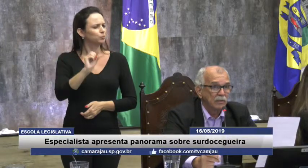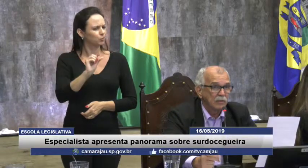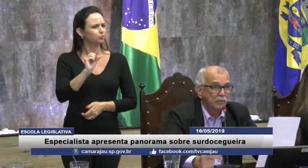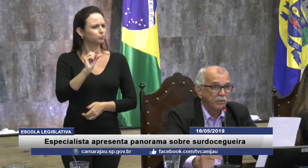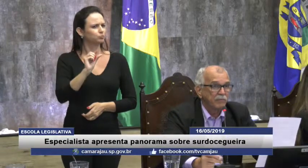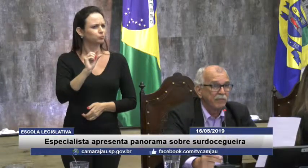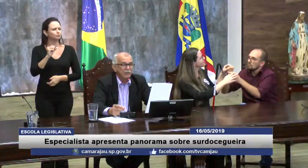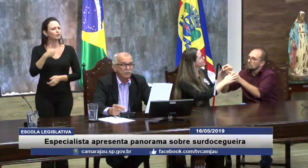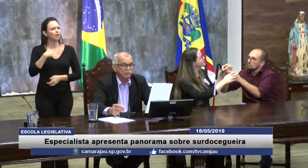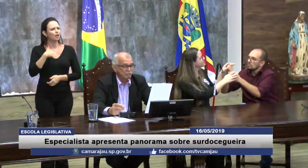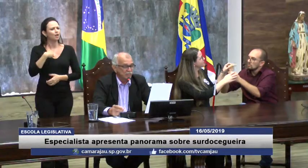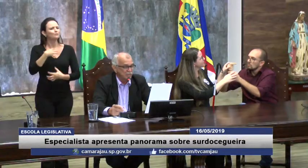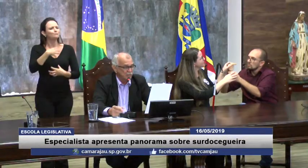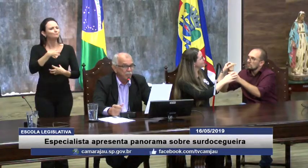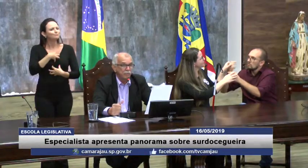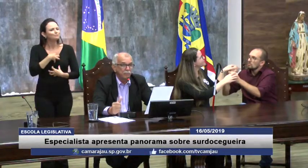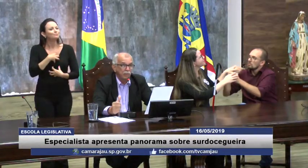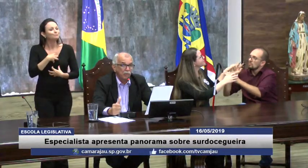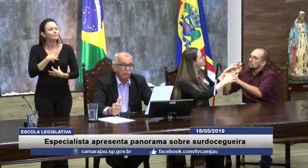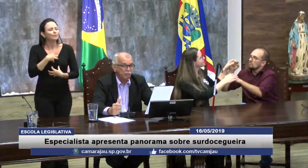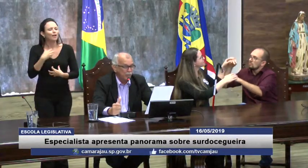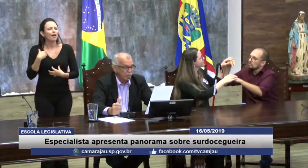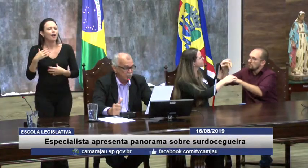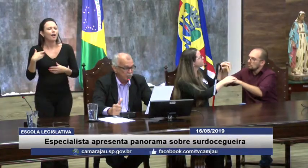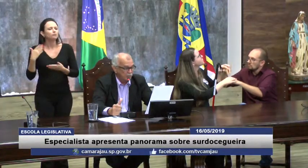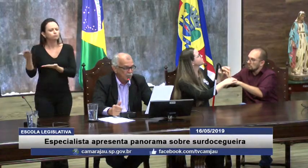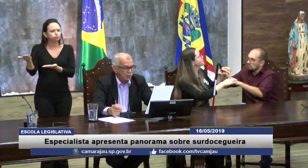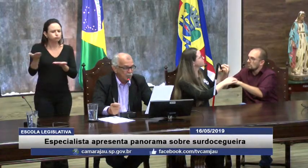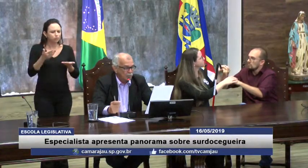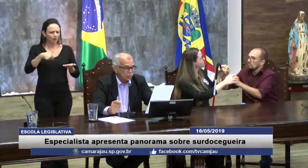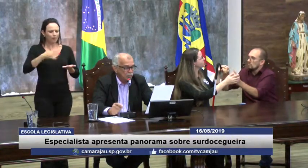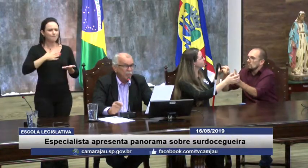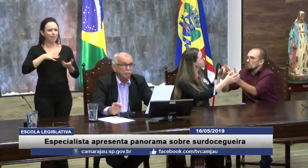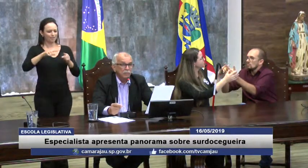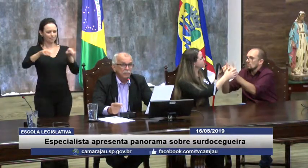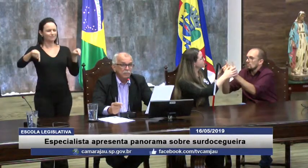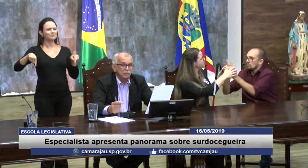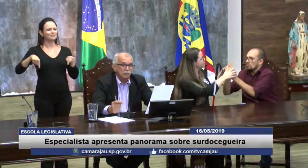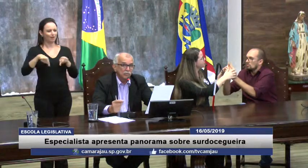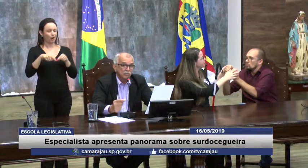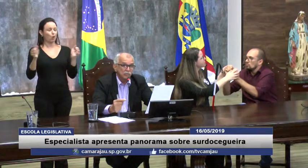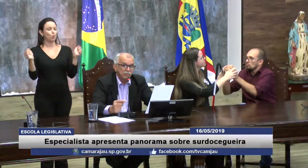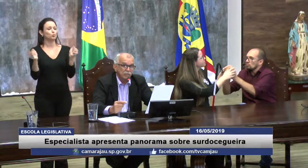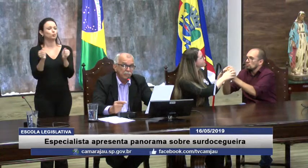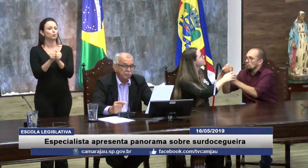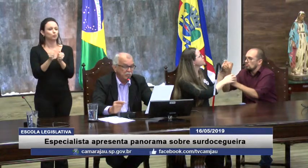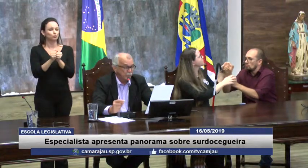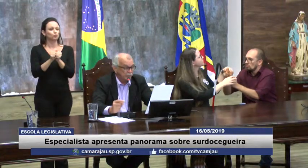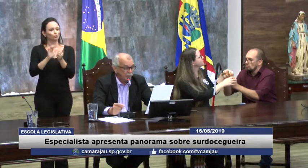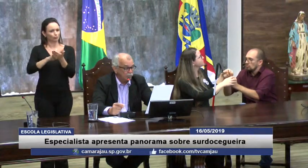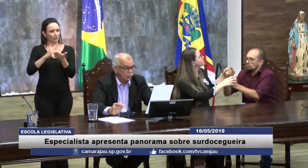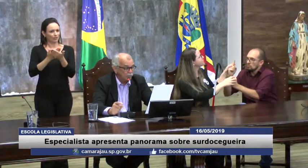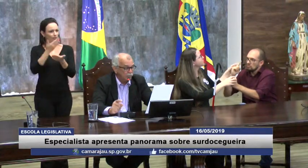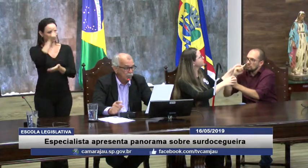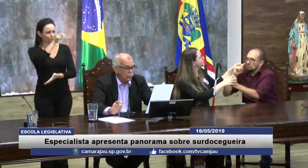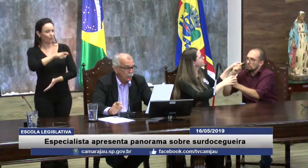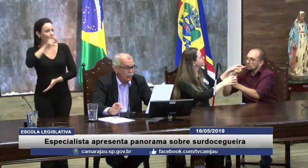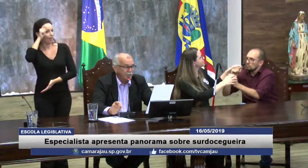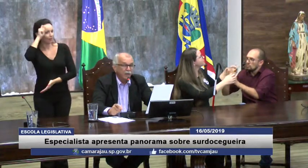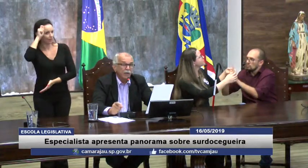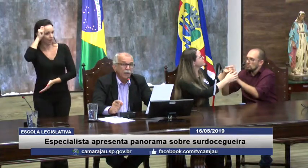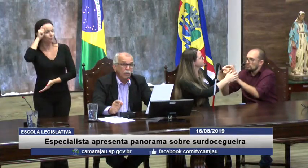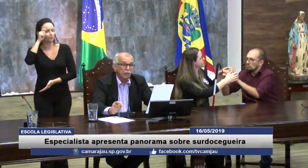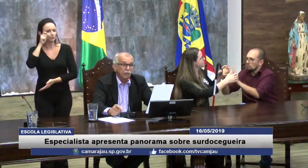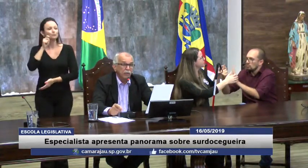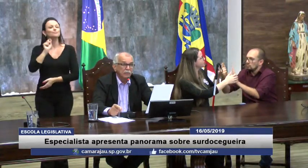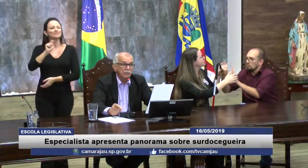tive o privilégio de receber em meu gabinete, juntamente com o nosso intérprete, o Adalto, o